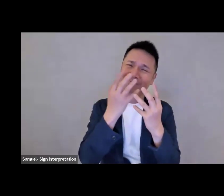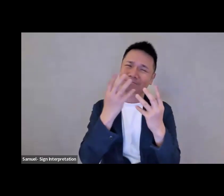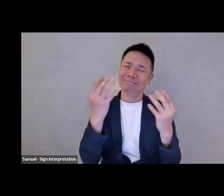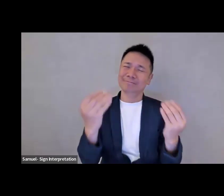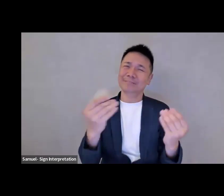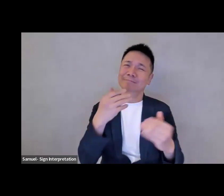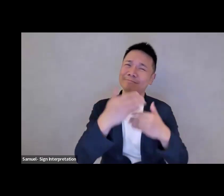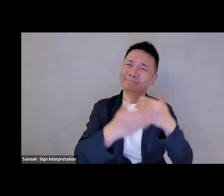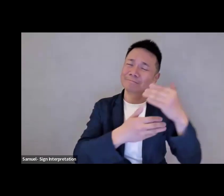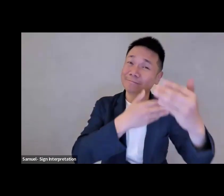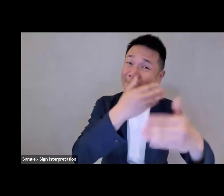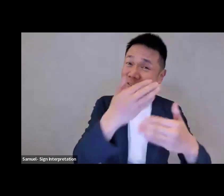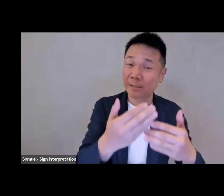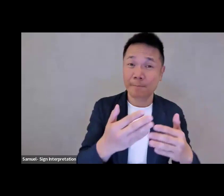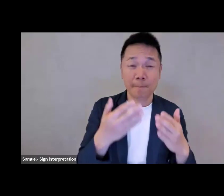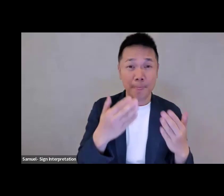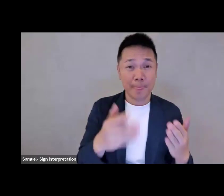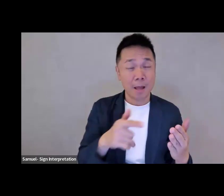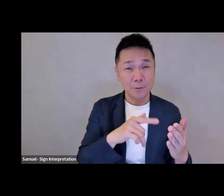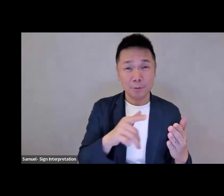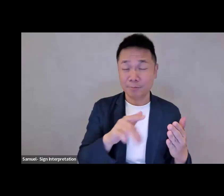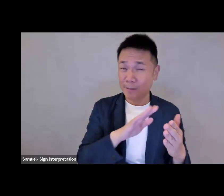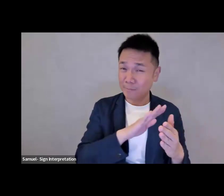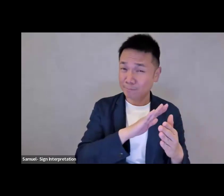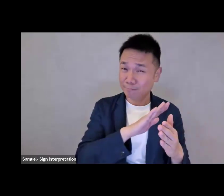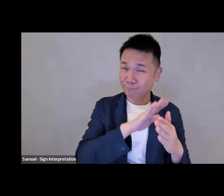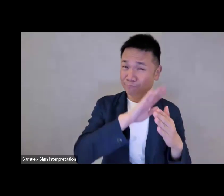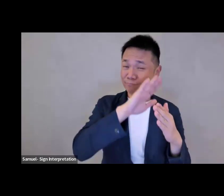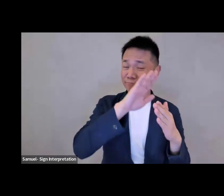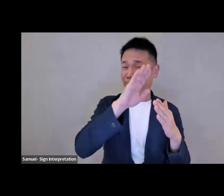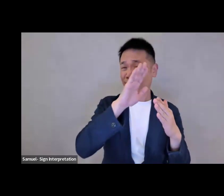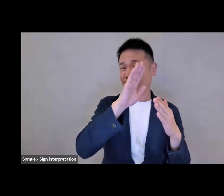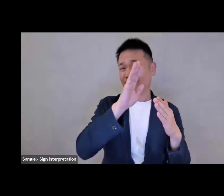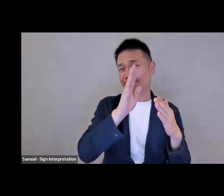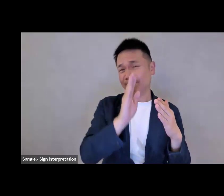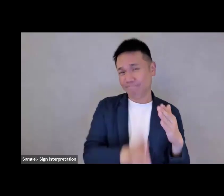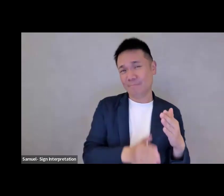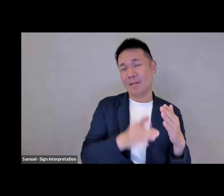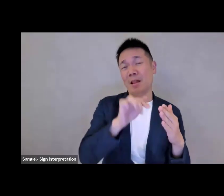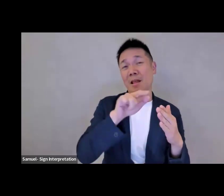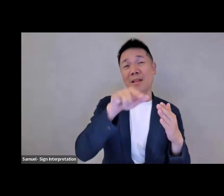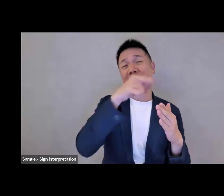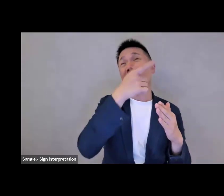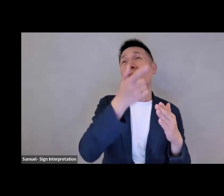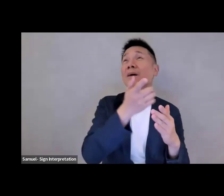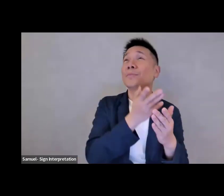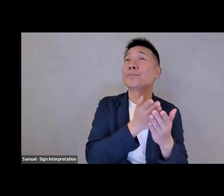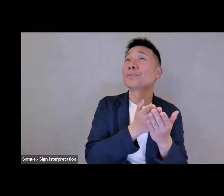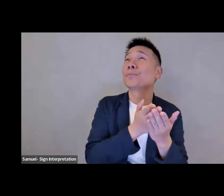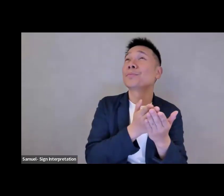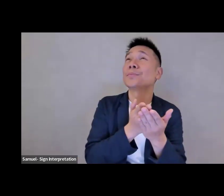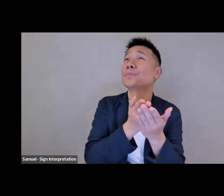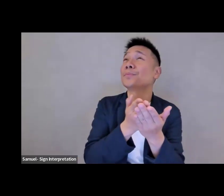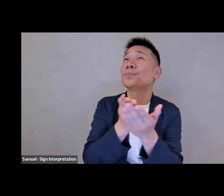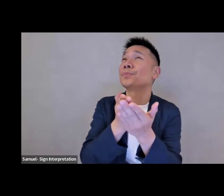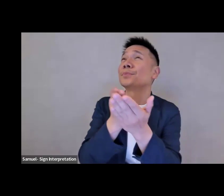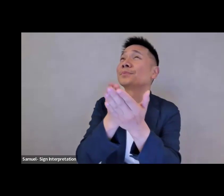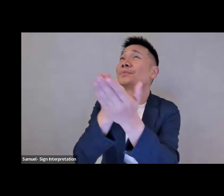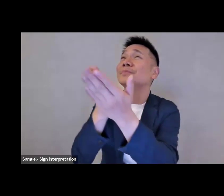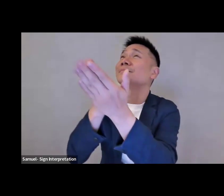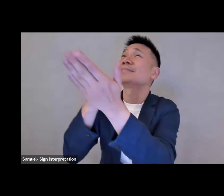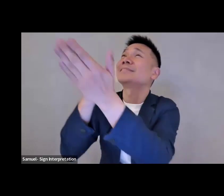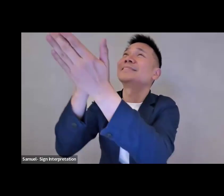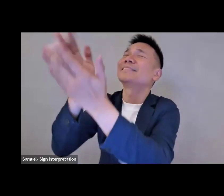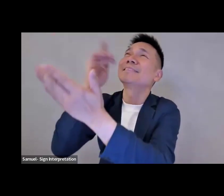所以我们的世界是更美好的地方，有你的世界是更好的地